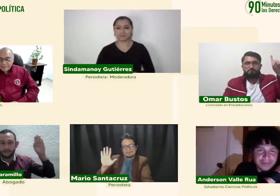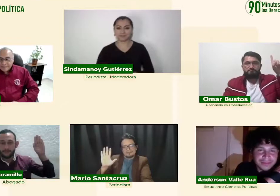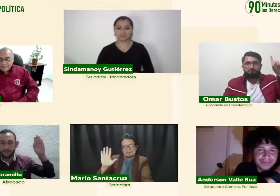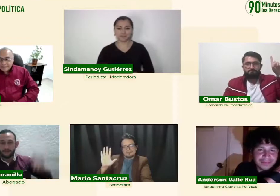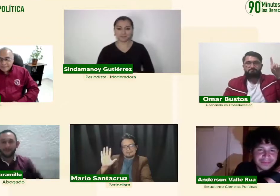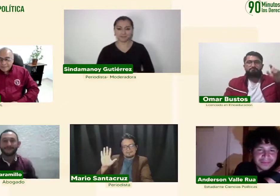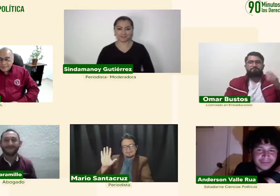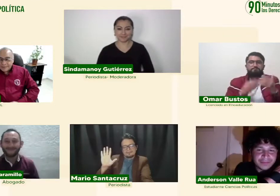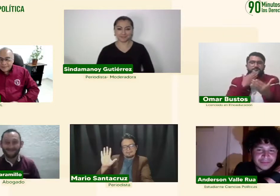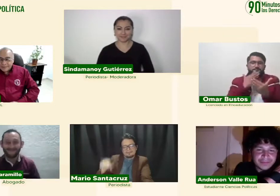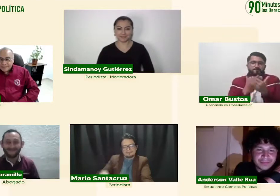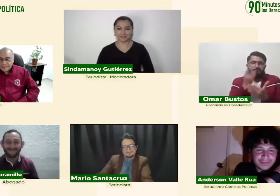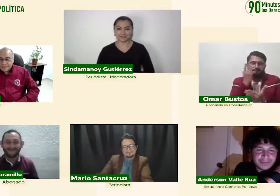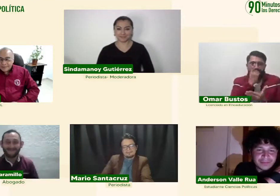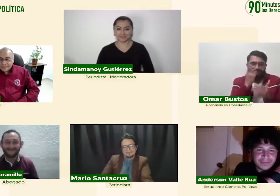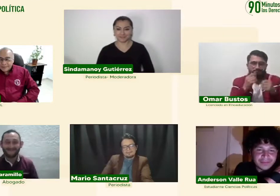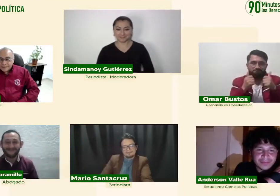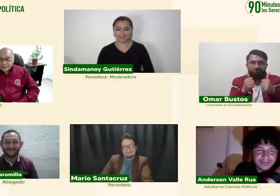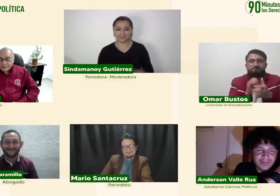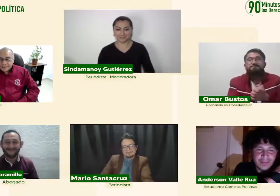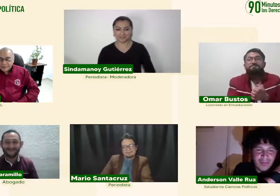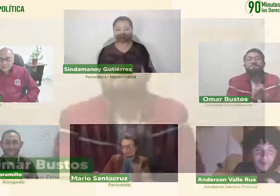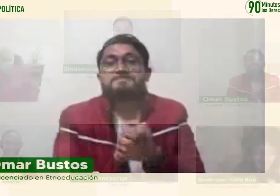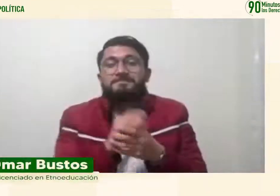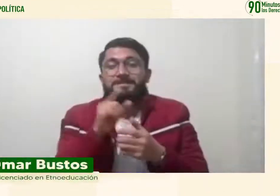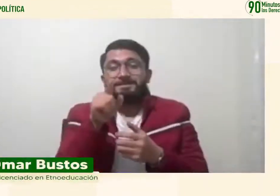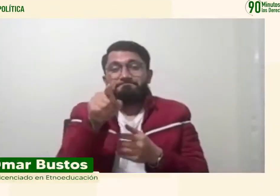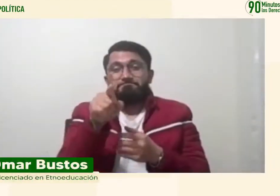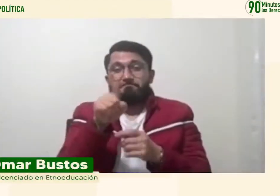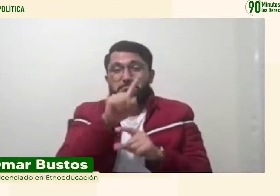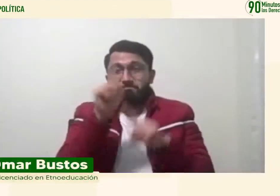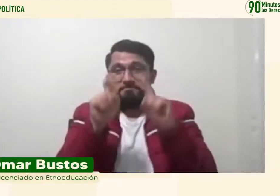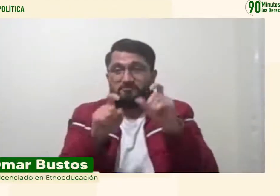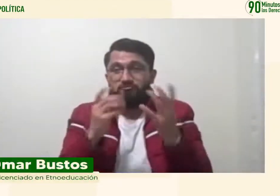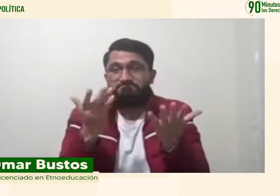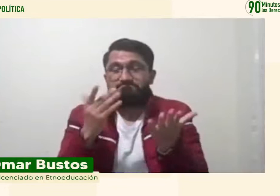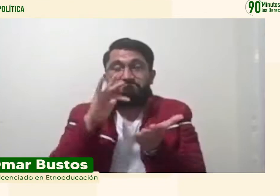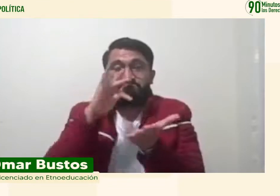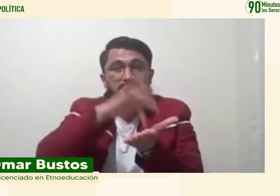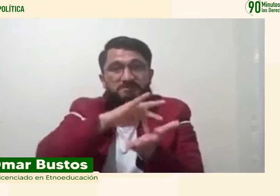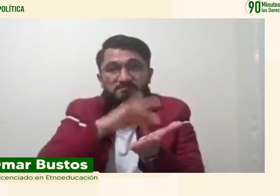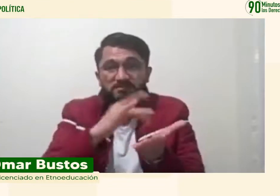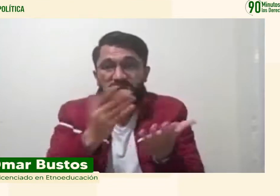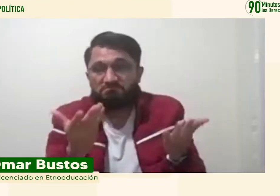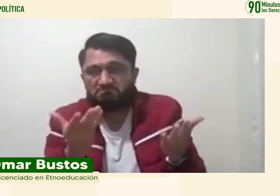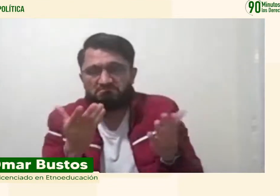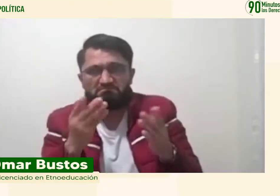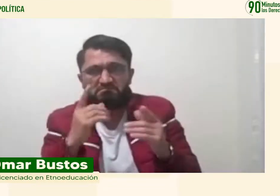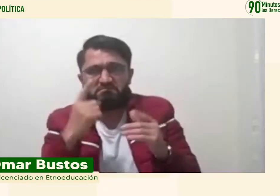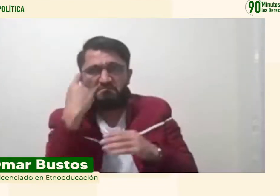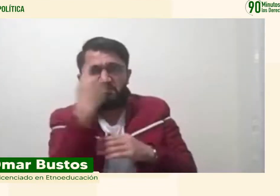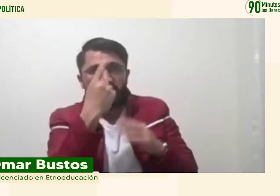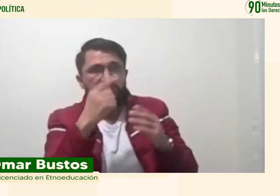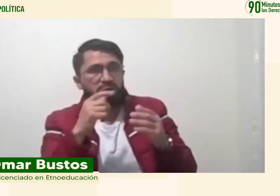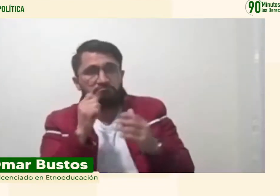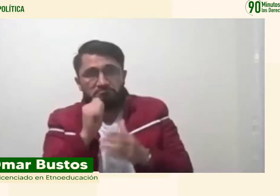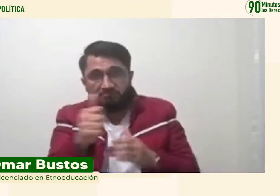vamos con el mar pero gracias con relación a esta pregunta en la